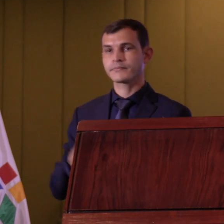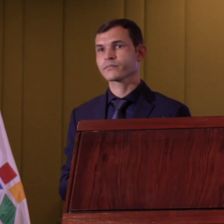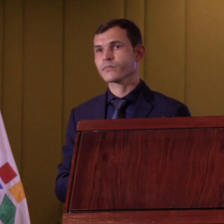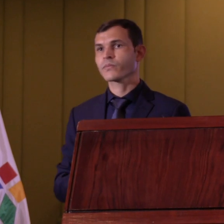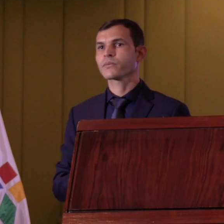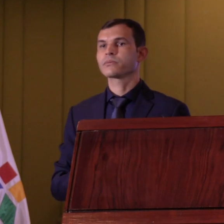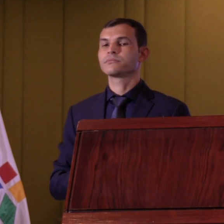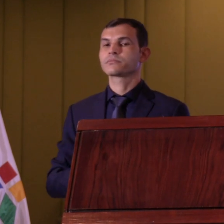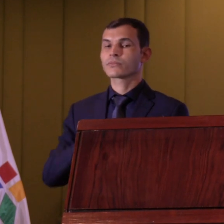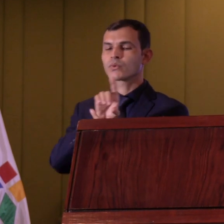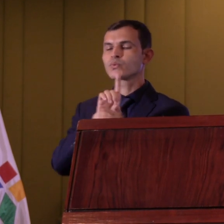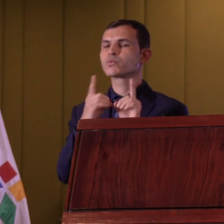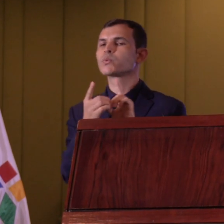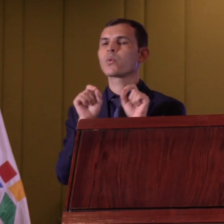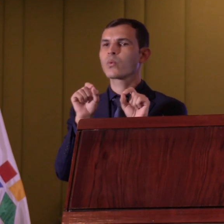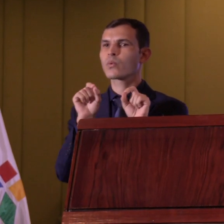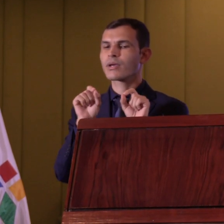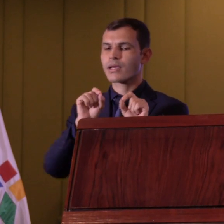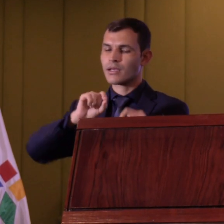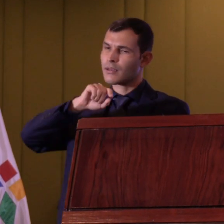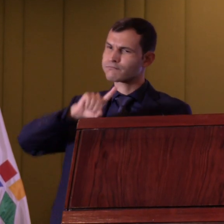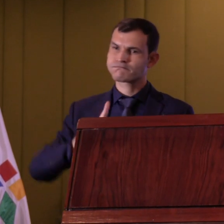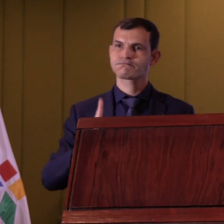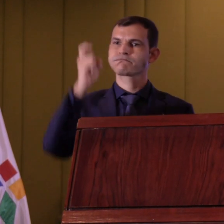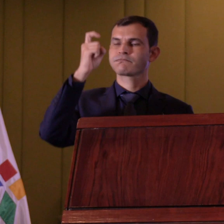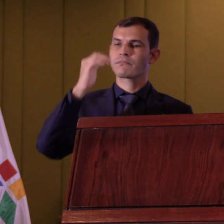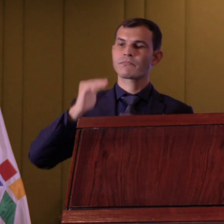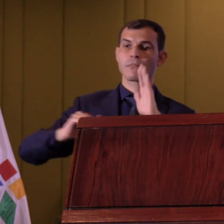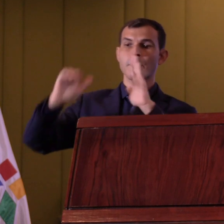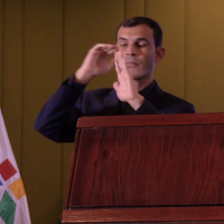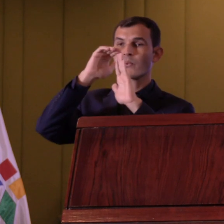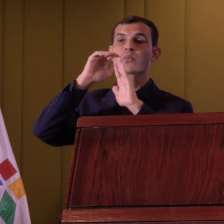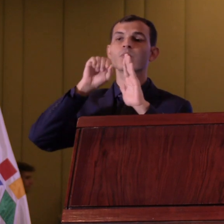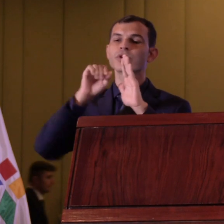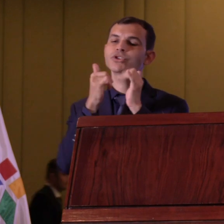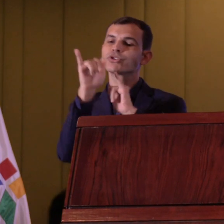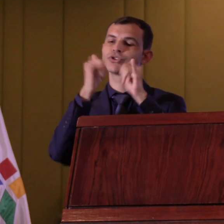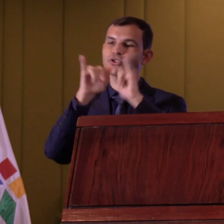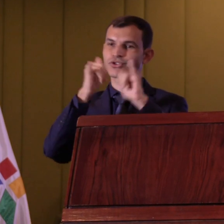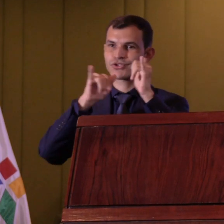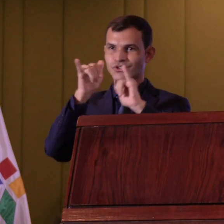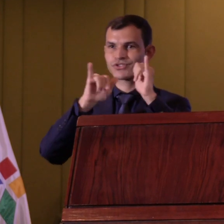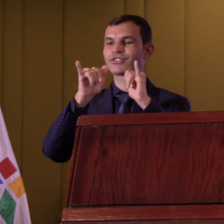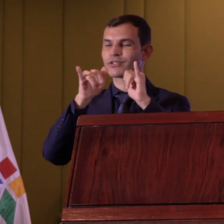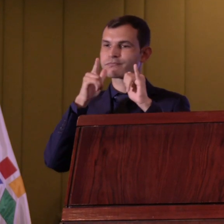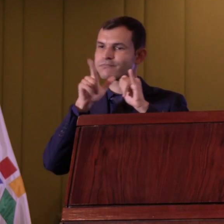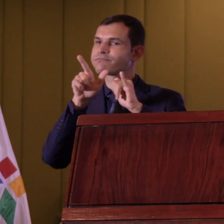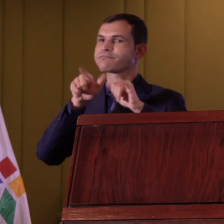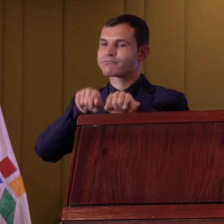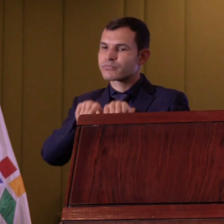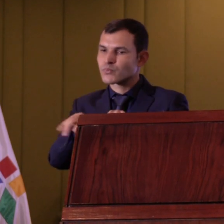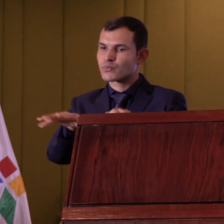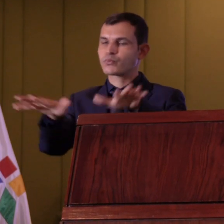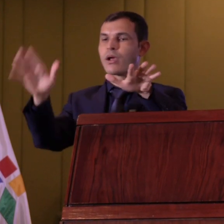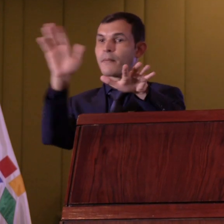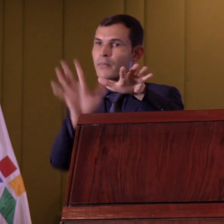mundial em geração acumulada de energia, suprindo parte das demandas brasileiras e quase a